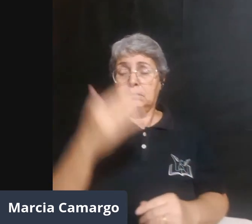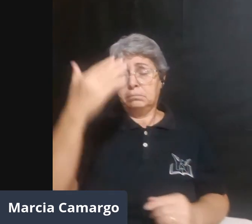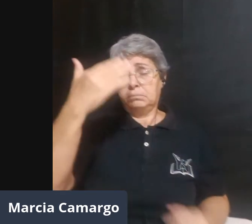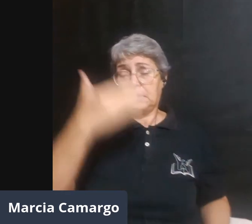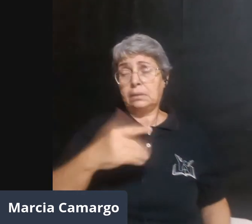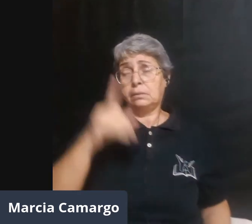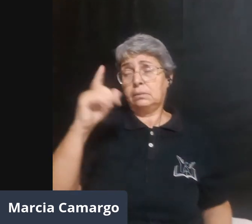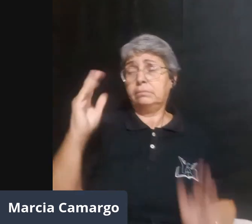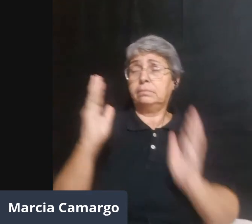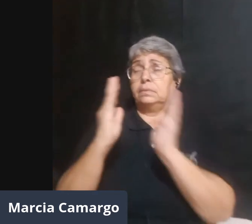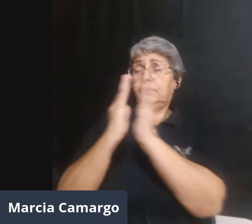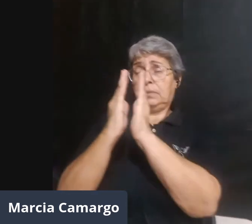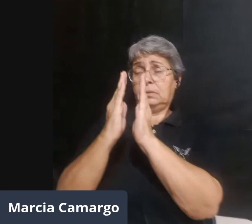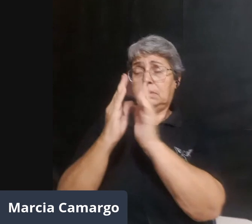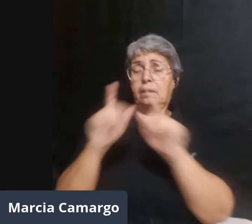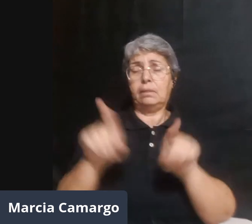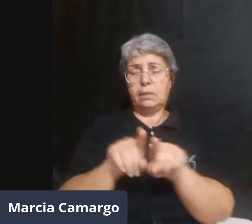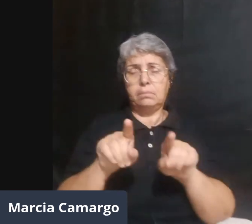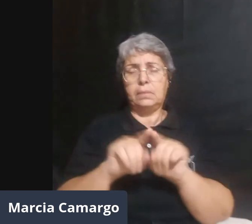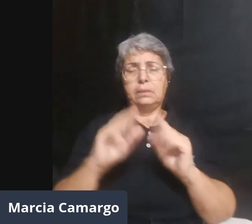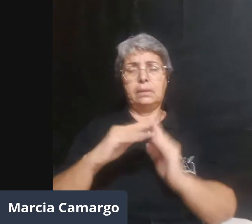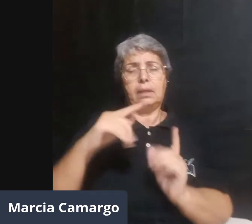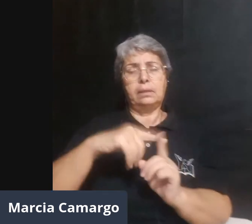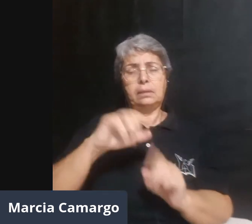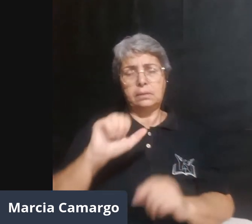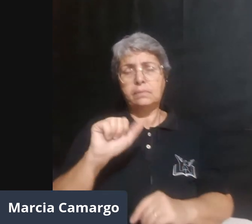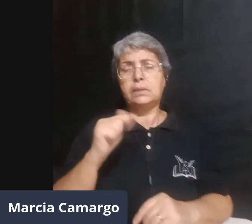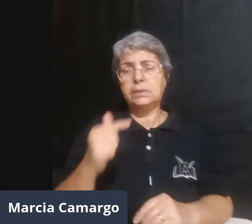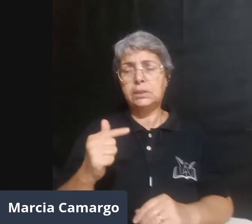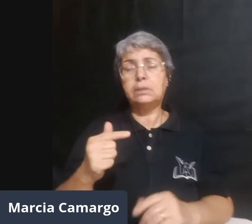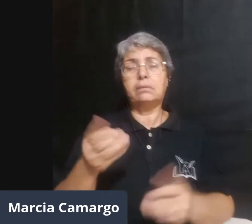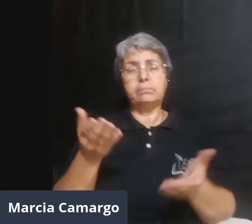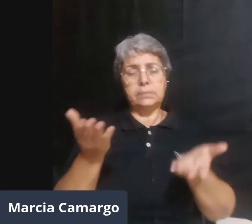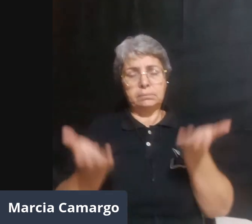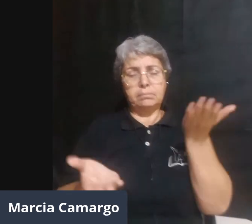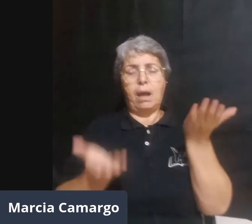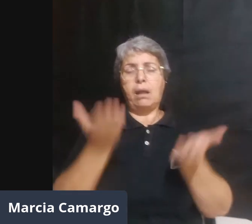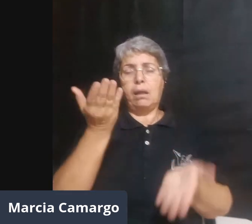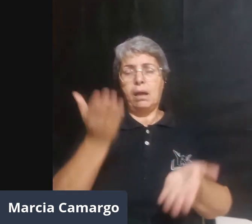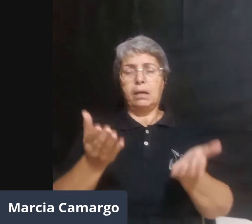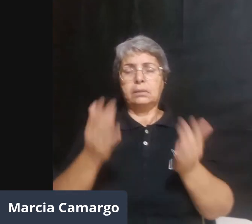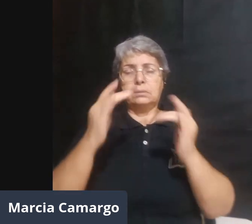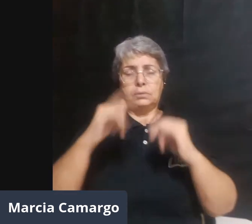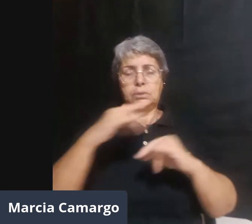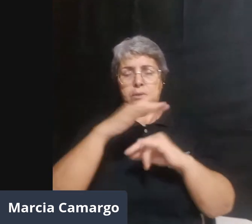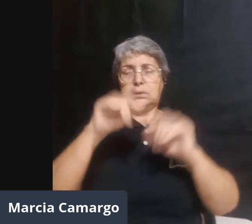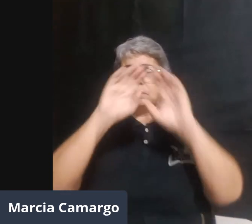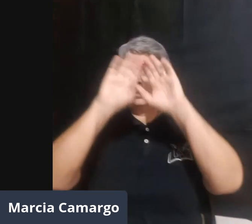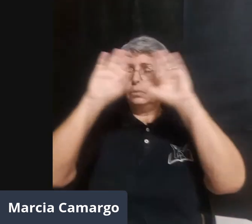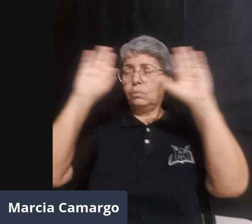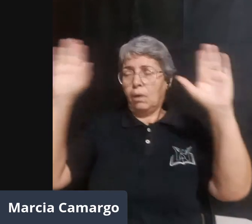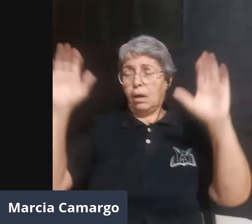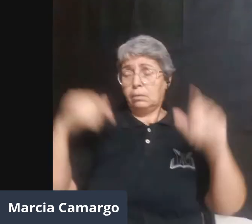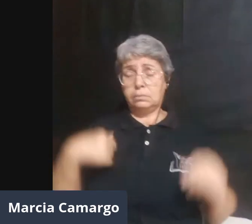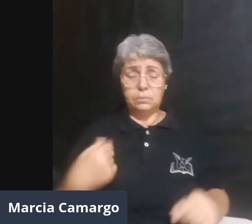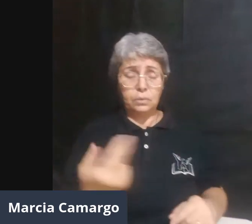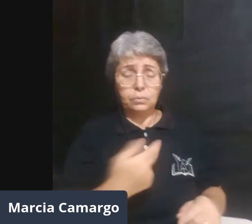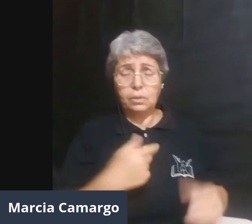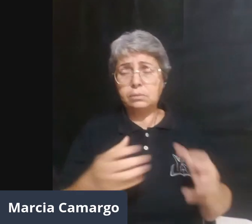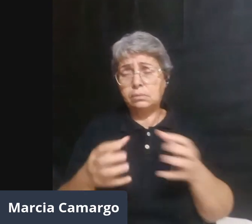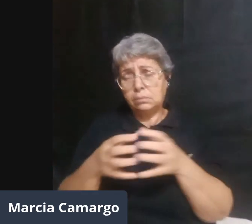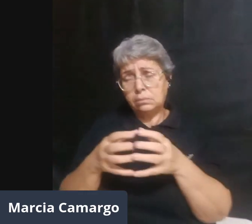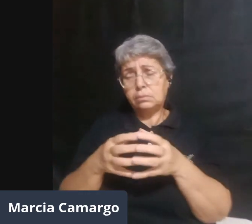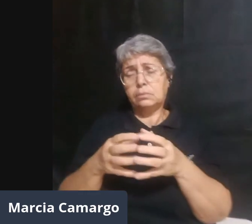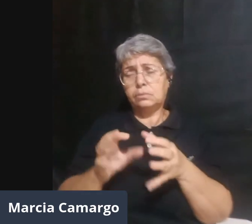pesada nas balanças do santuário. Nós somos parte dessa igreja. Pedimos que o Senhor